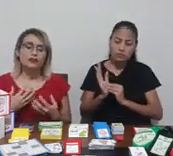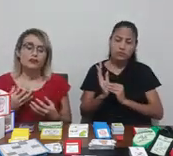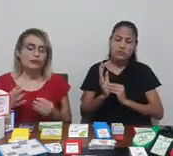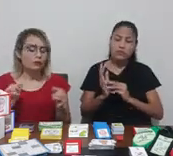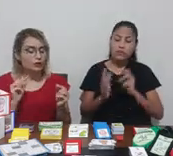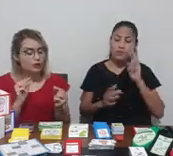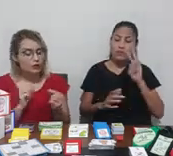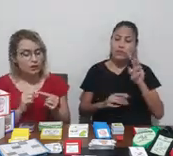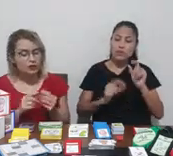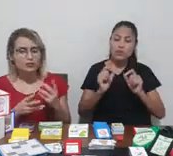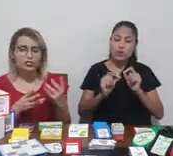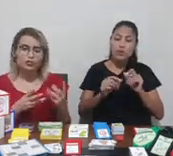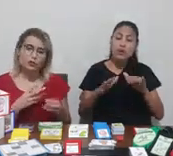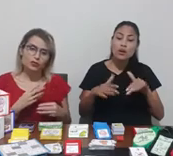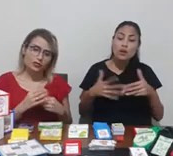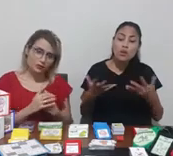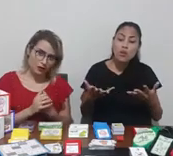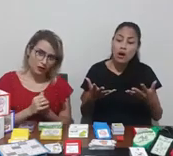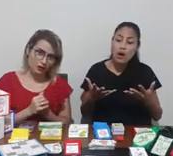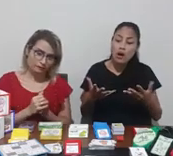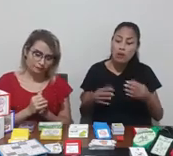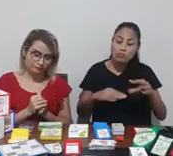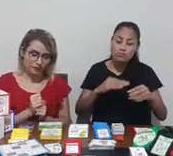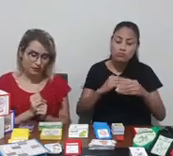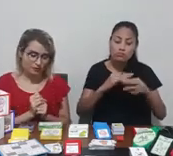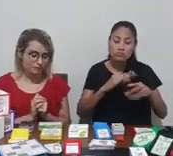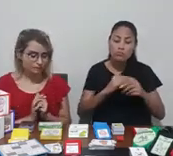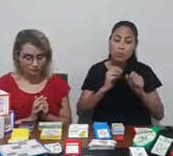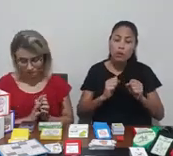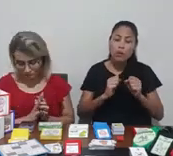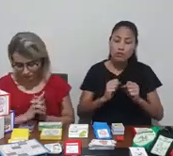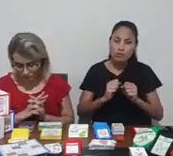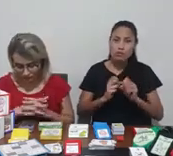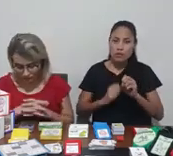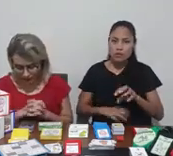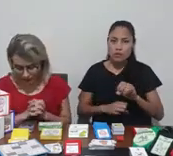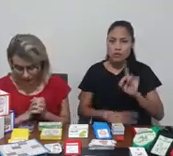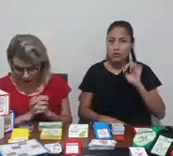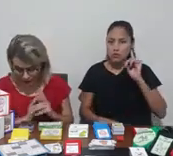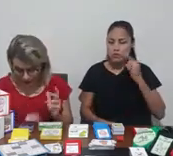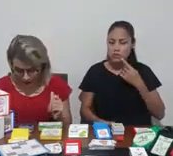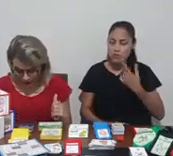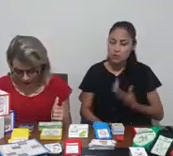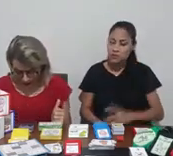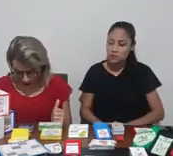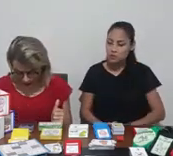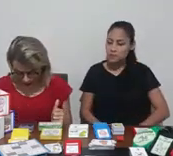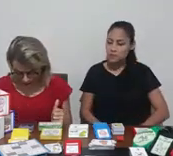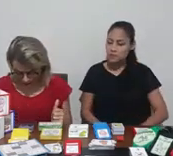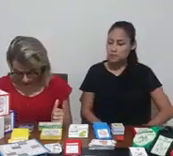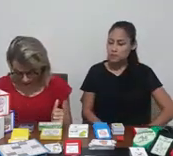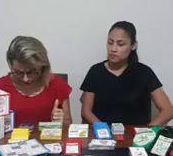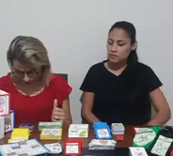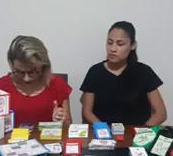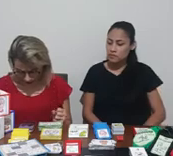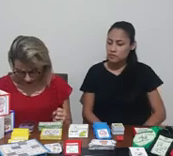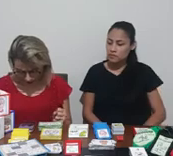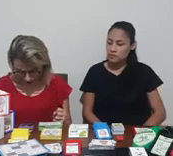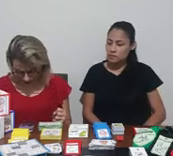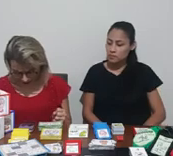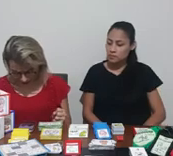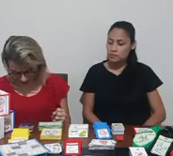vai ver que elementos a gente pode acrescentar, tá? Então, deixa eu ver